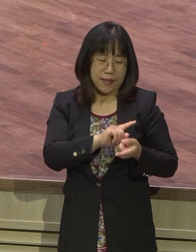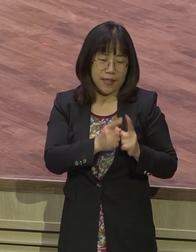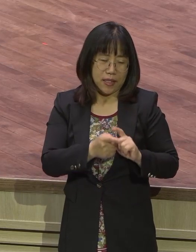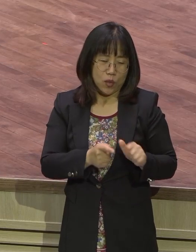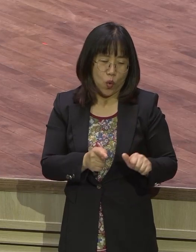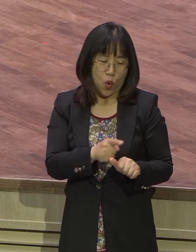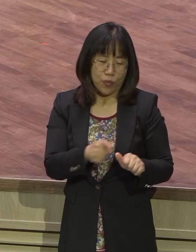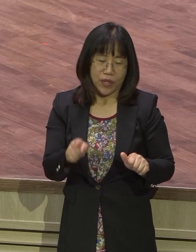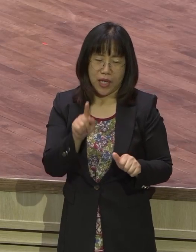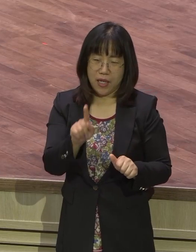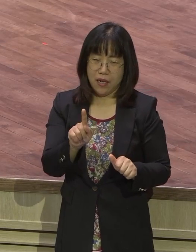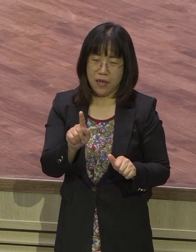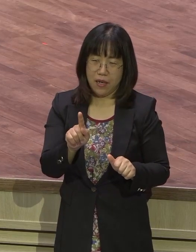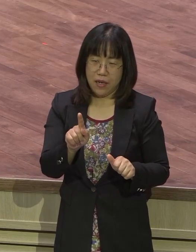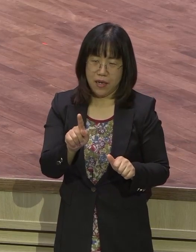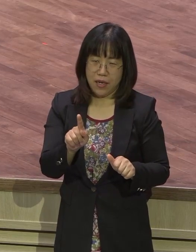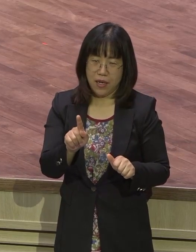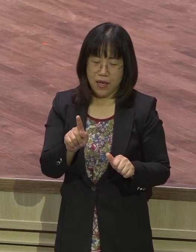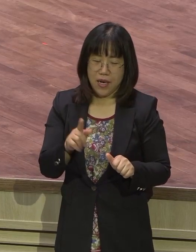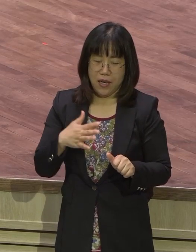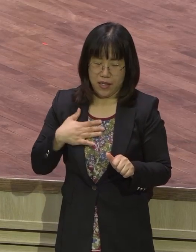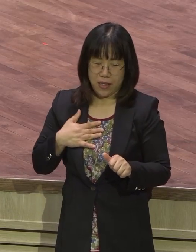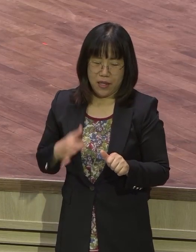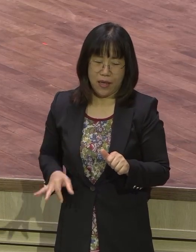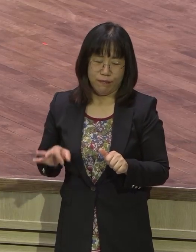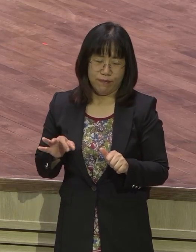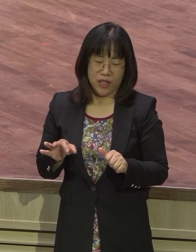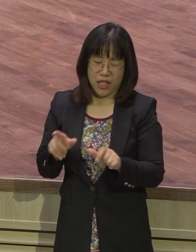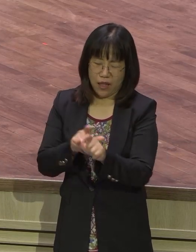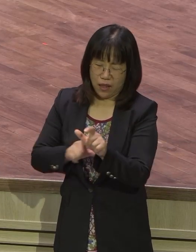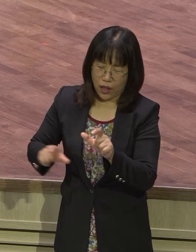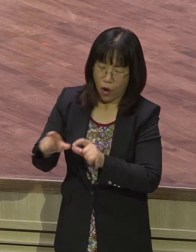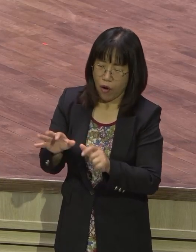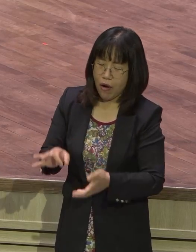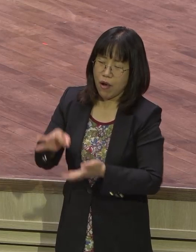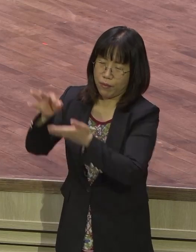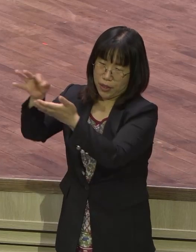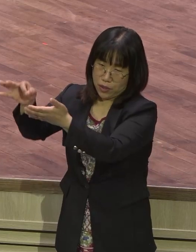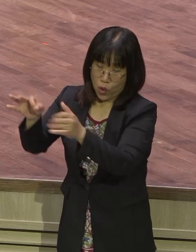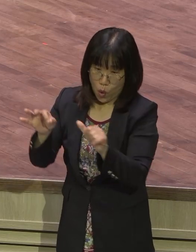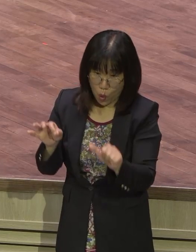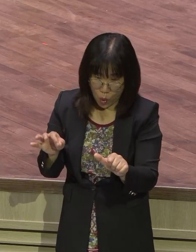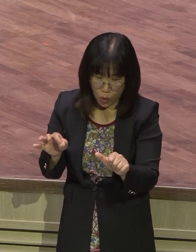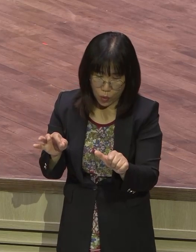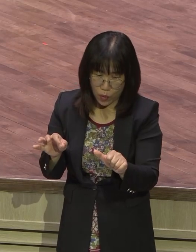5분의 1을 더 받친 것 5가 다면